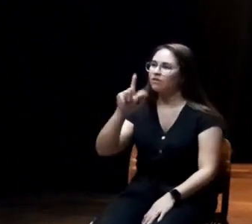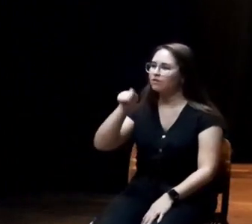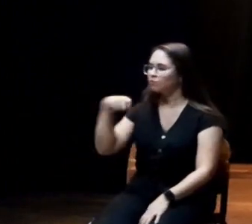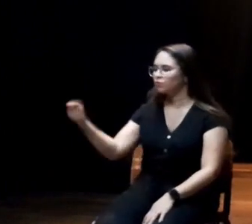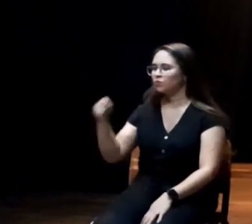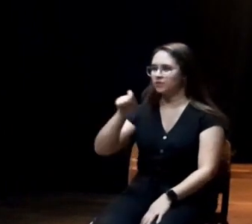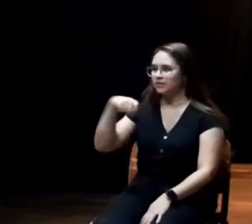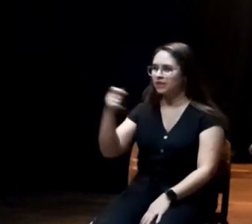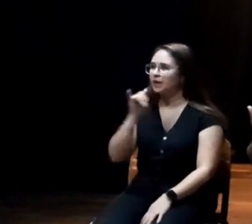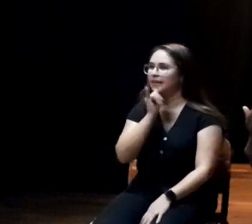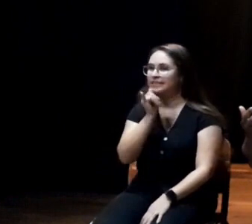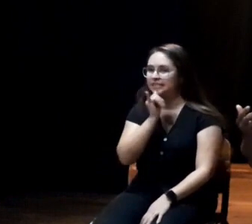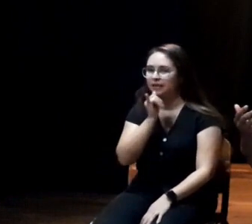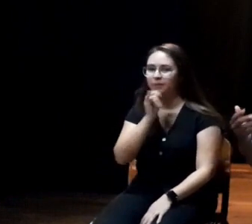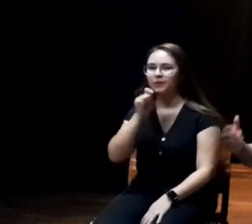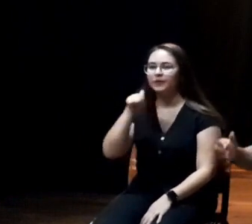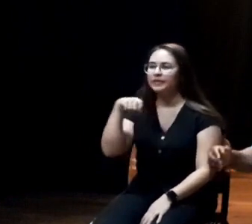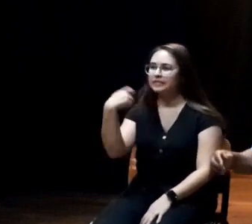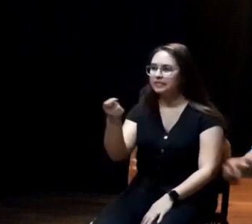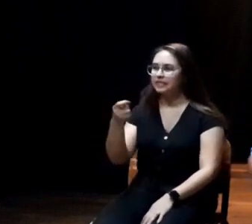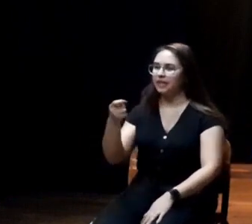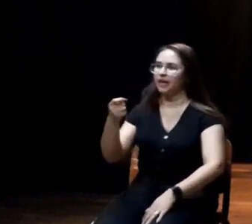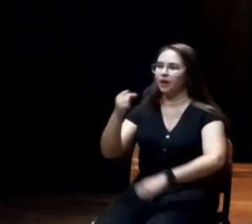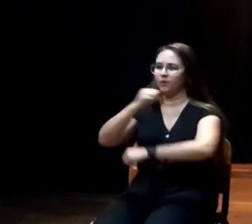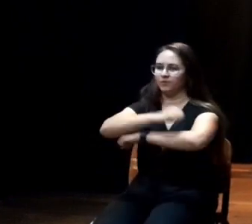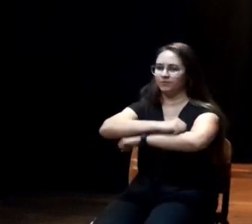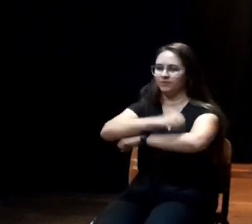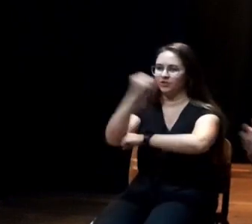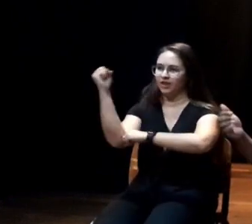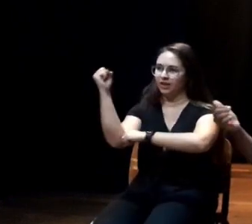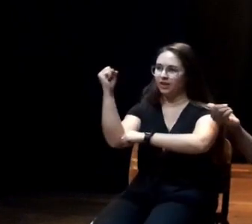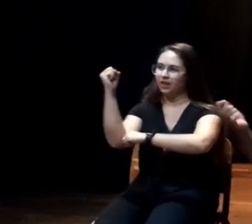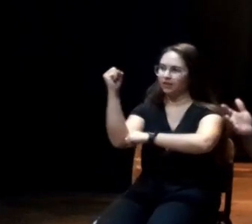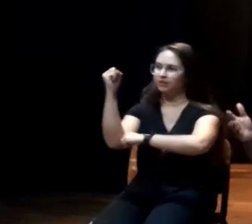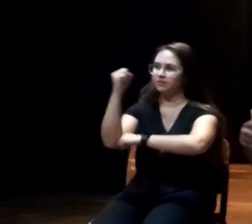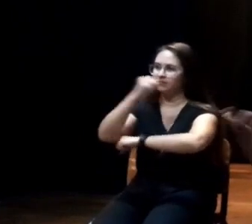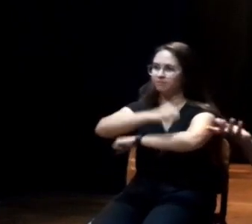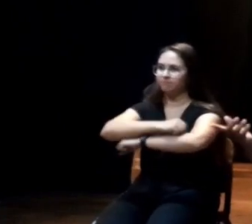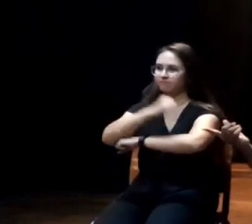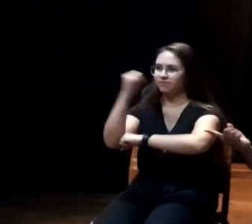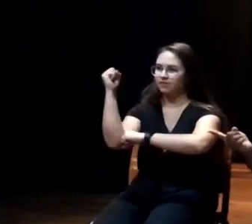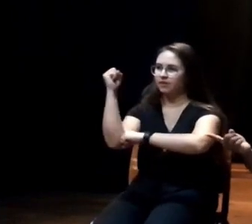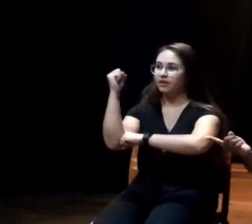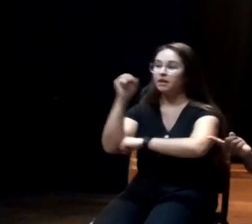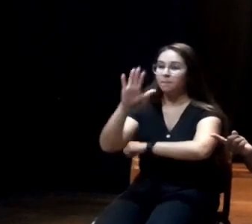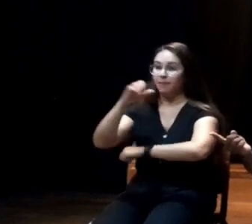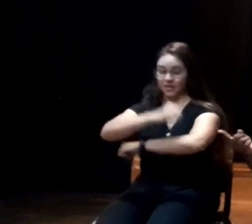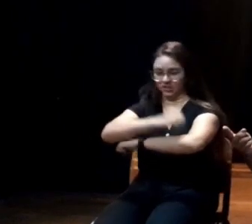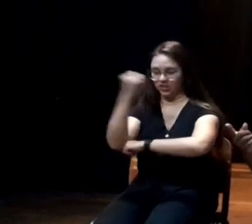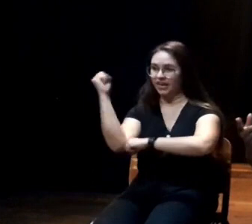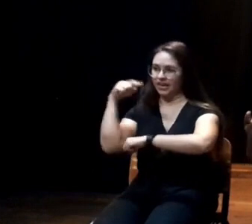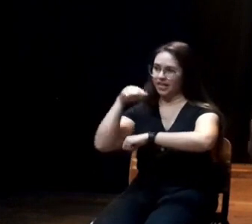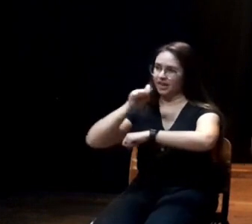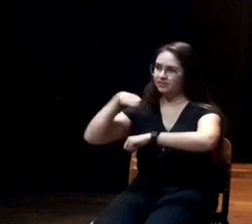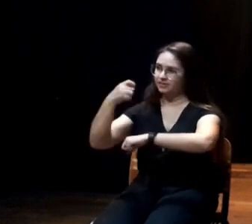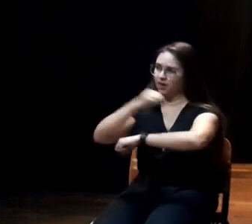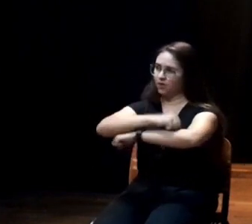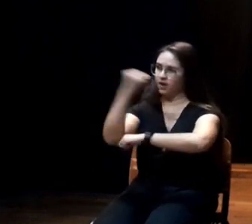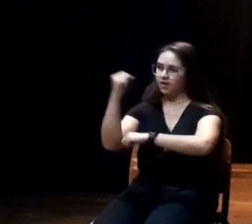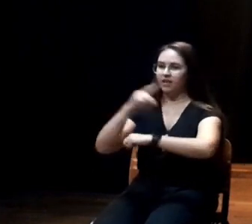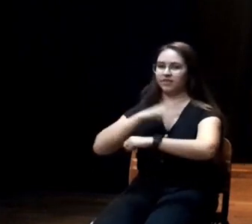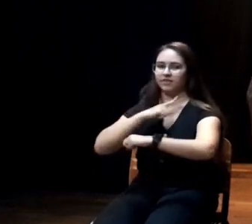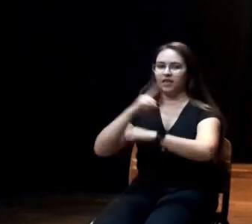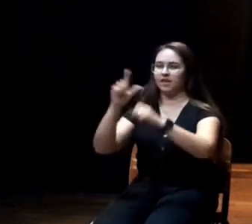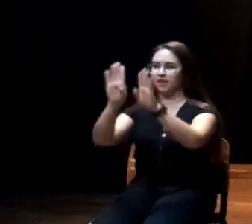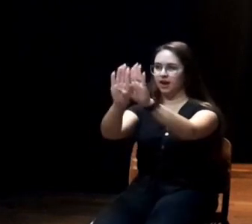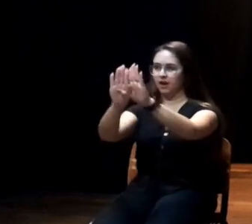Por exemplo, o sinal de janela. Como é que é o sinal de janela? Janela. Só que nem toda janela abre assim. A gente vai ter uma janela que ela